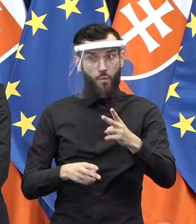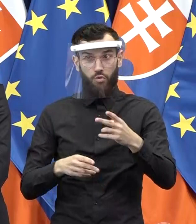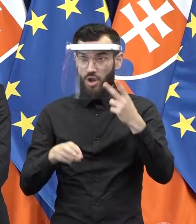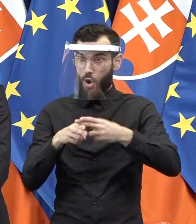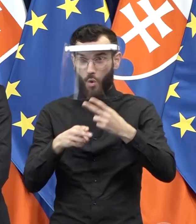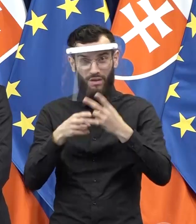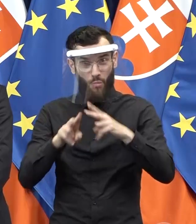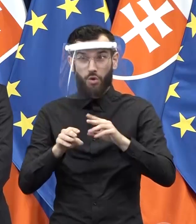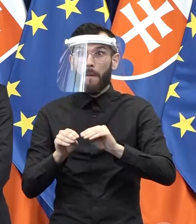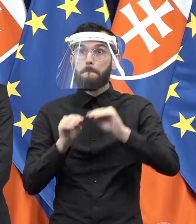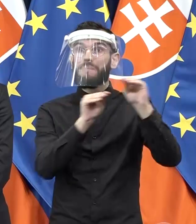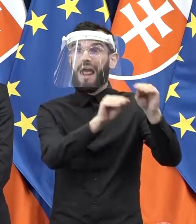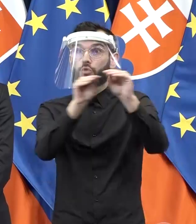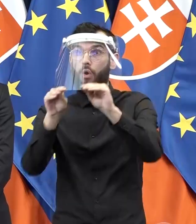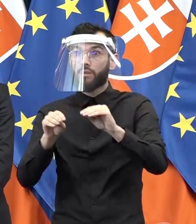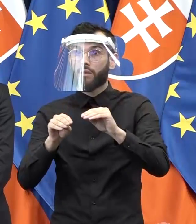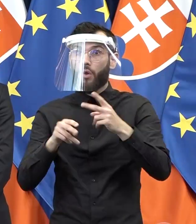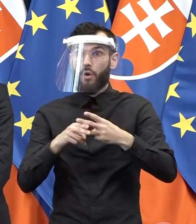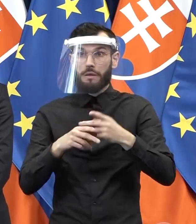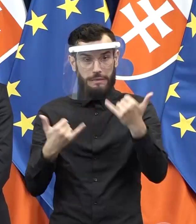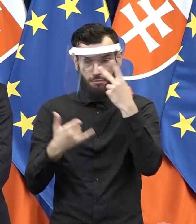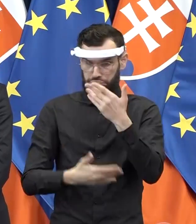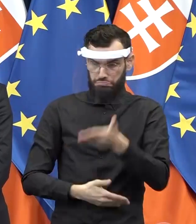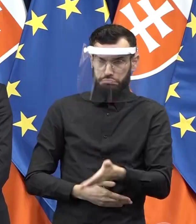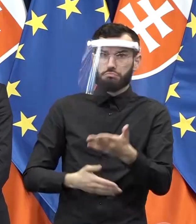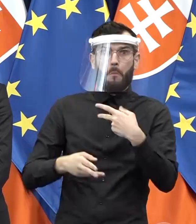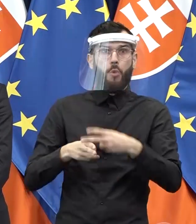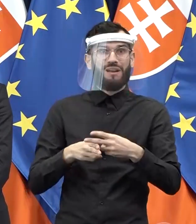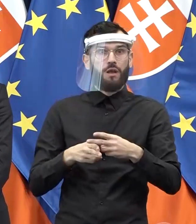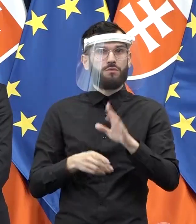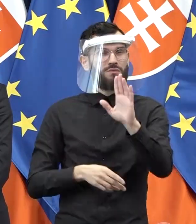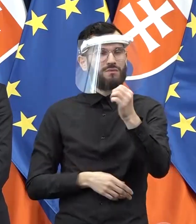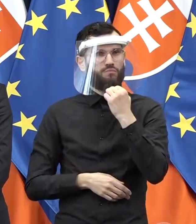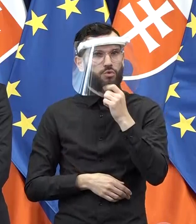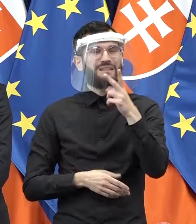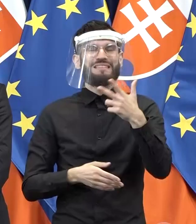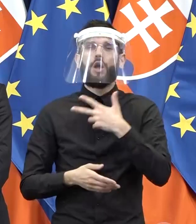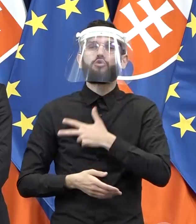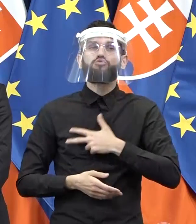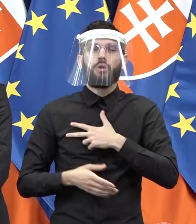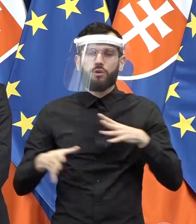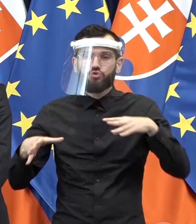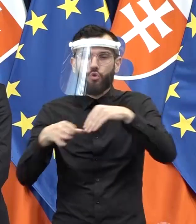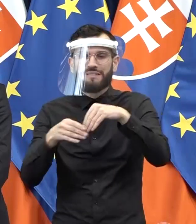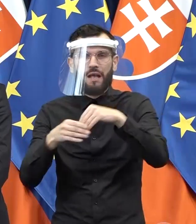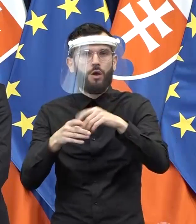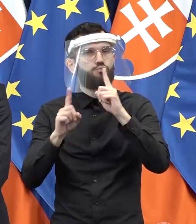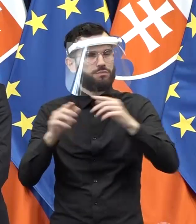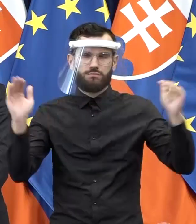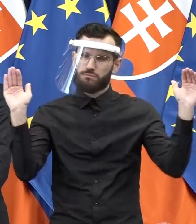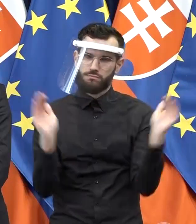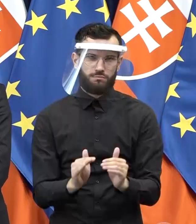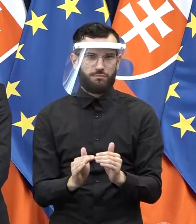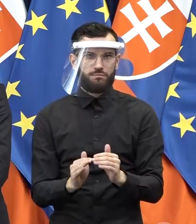nositeľmi nákazy. Ničím sa to na nich neprejaví teraz. Teraz musíme ten sociálny kontakt úplne eliminovať. Áno, je to krúte.